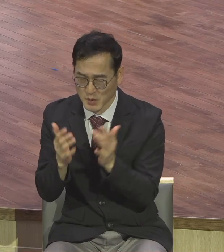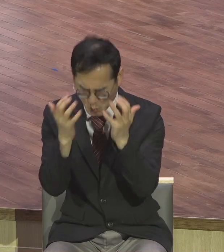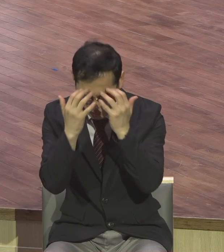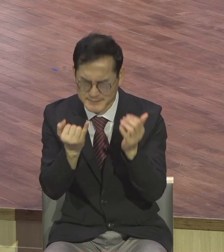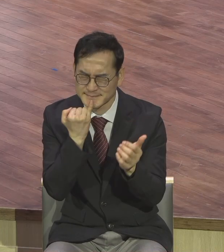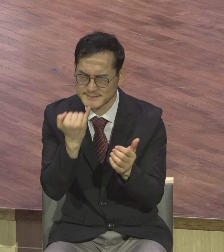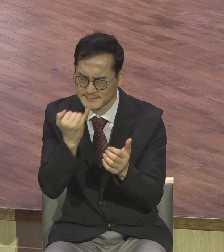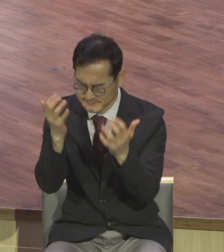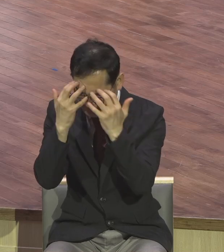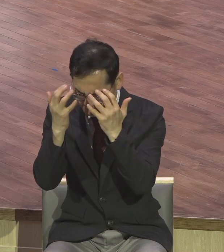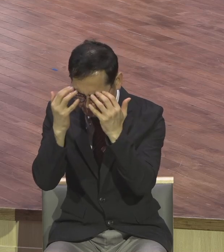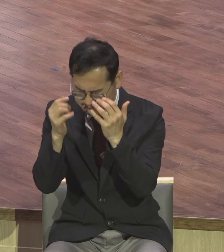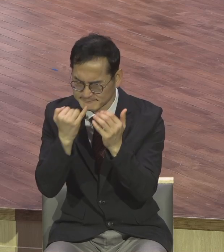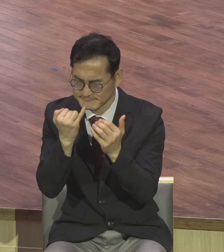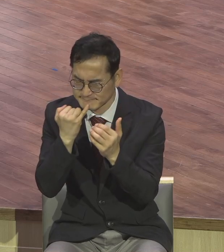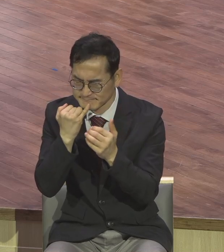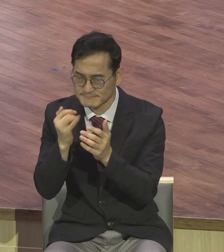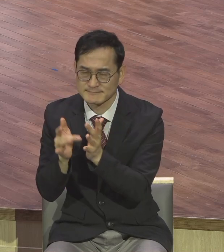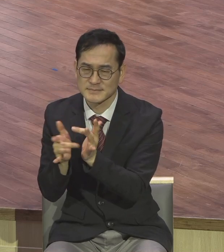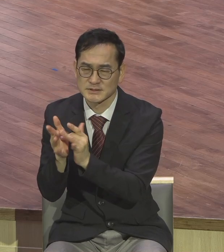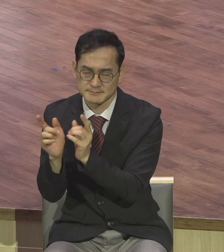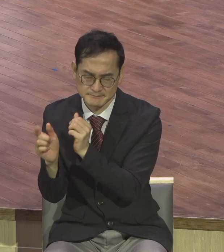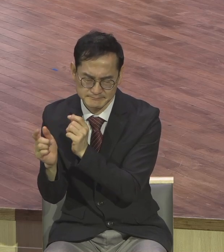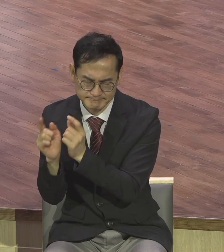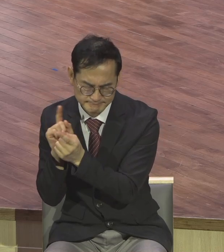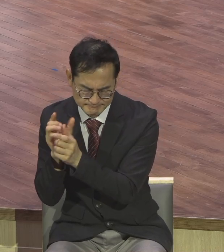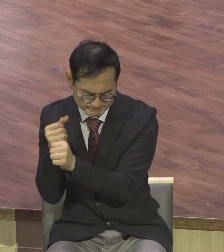형제 여러분, 앞으로 갈수록